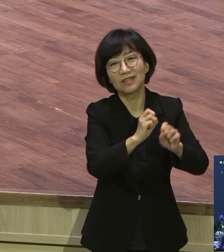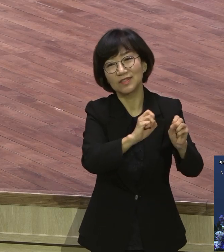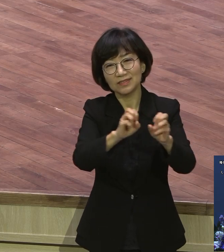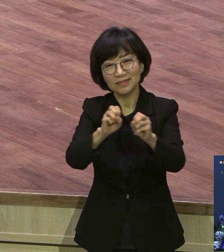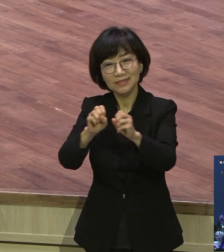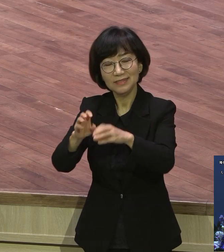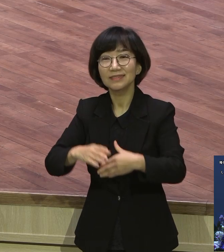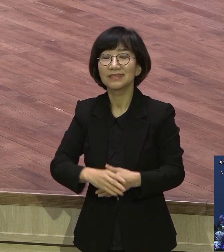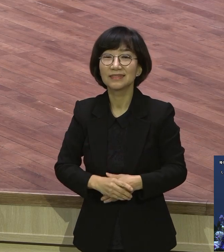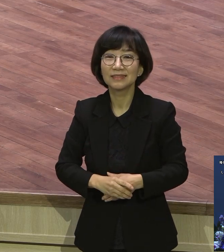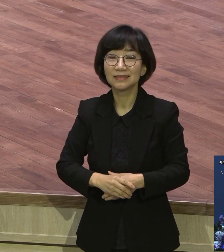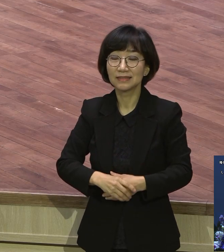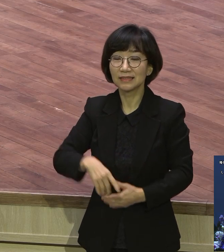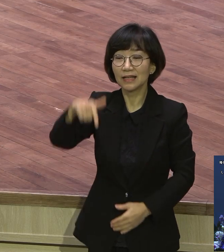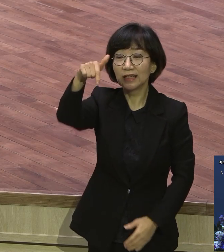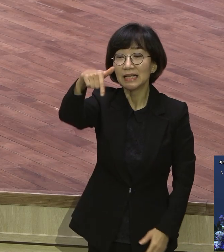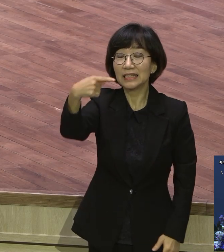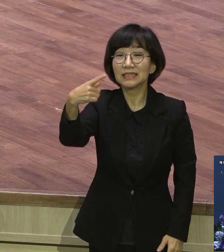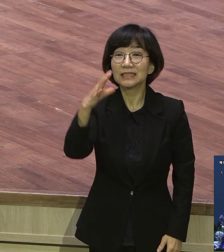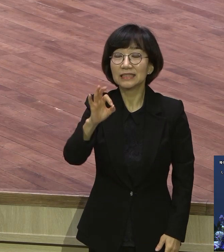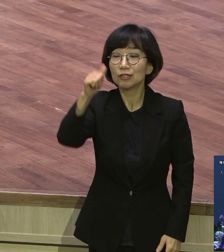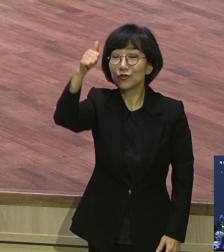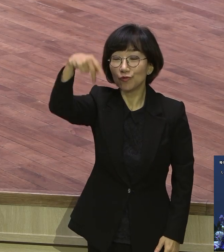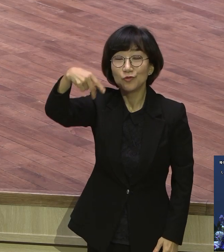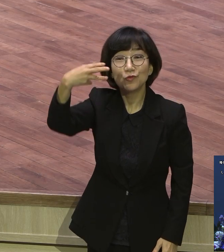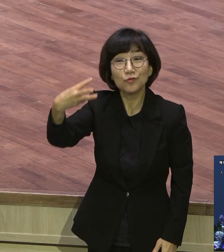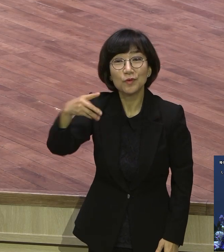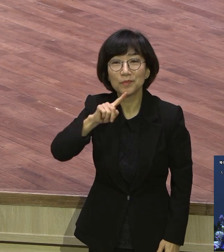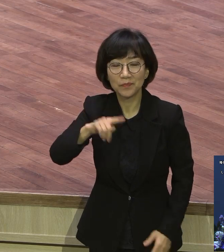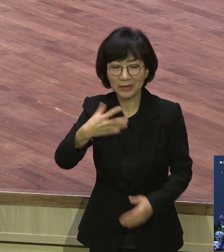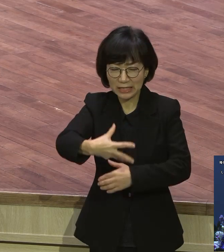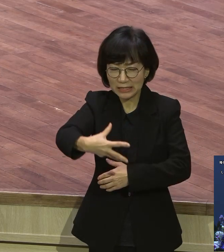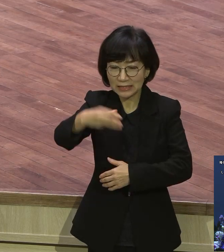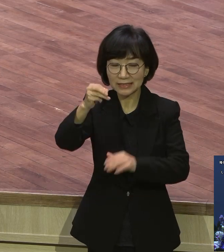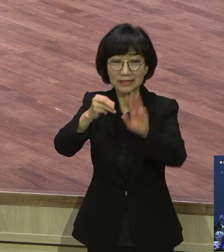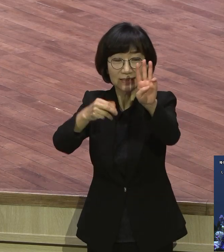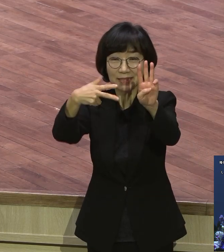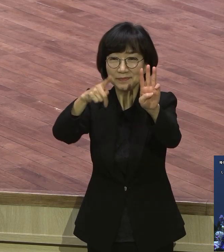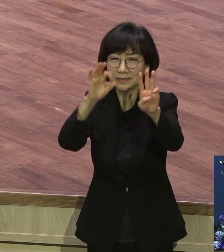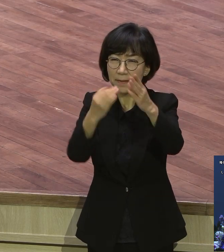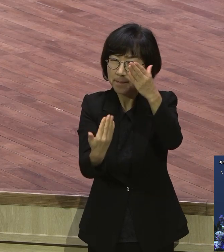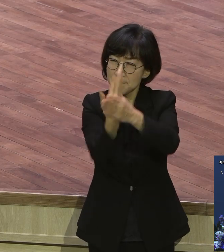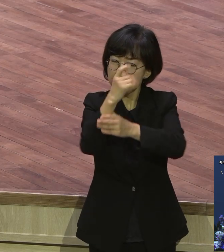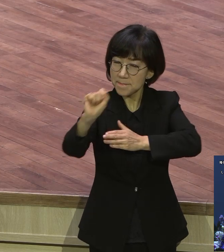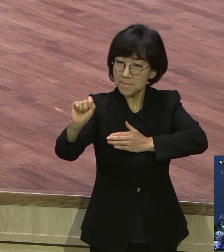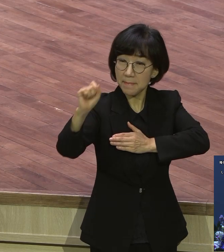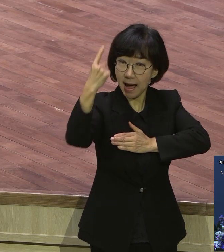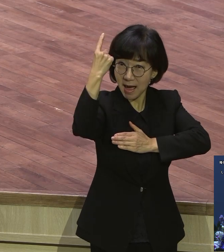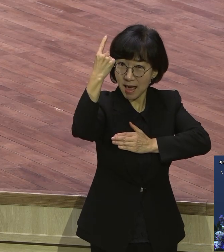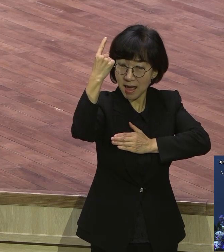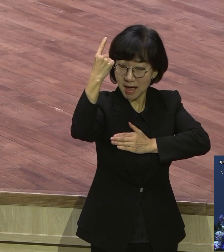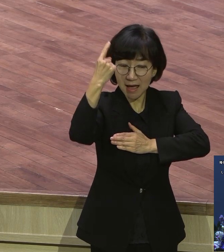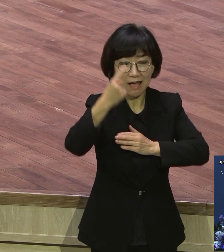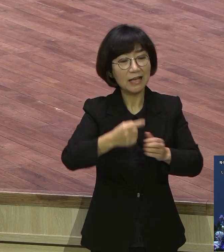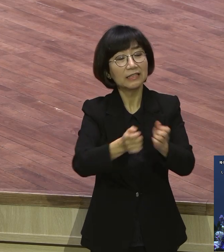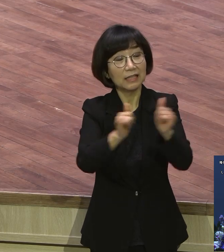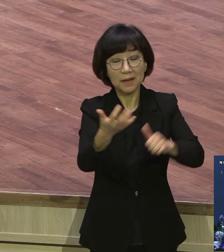사실 극률은 창식이 3장 사건으로 범죄한 인간의 성품 아니에요